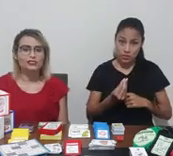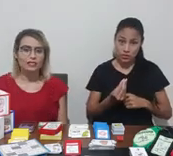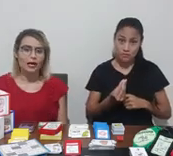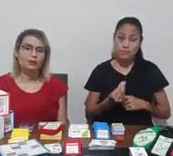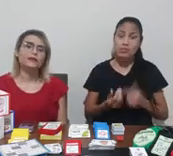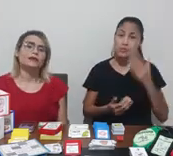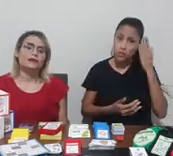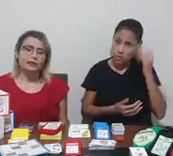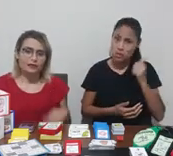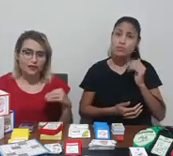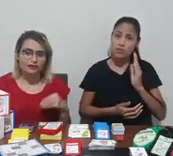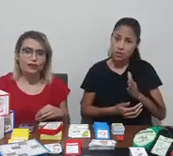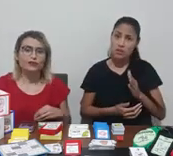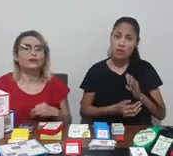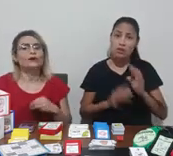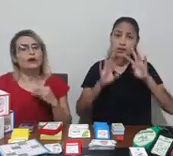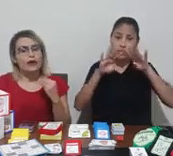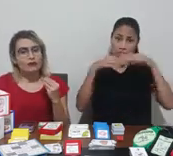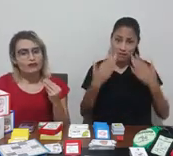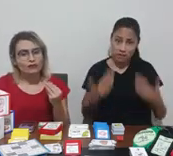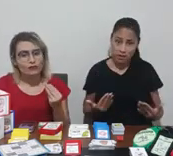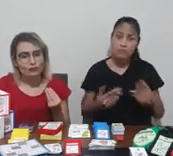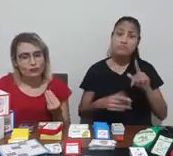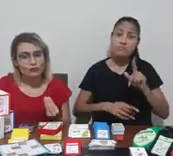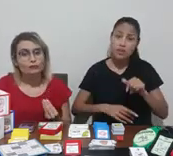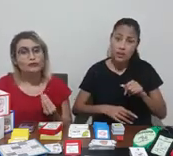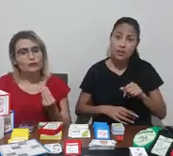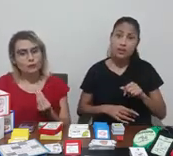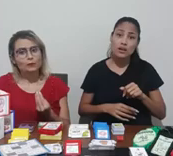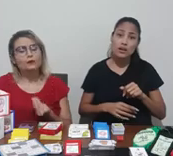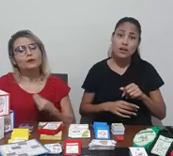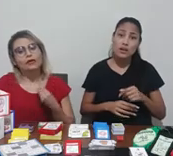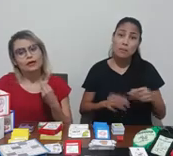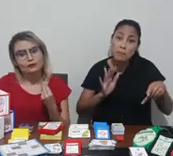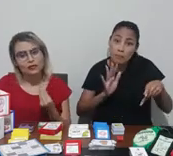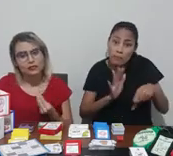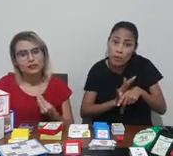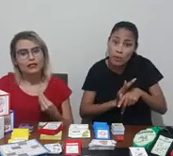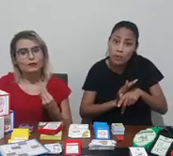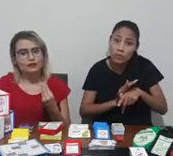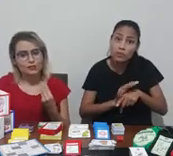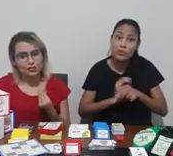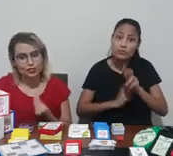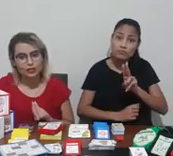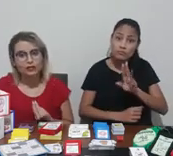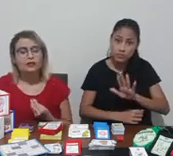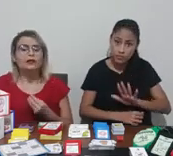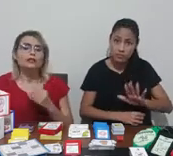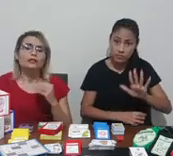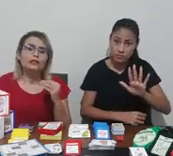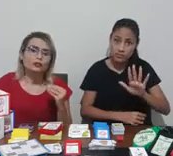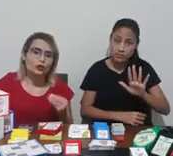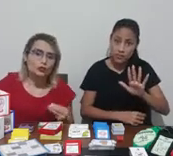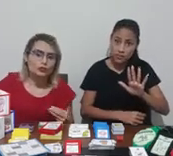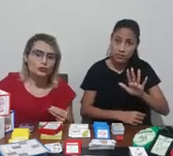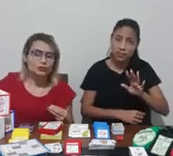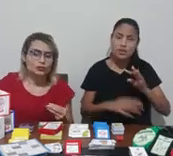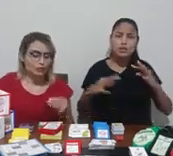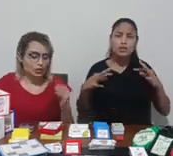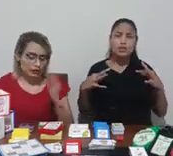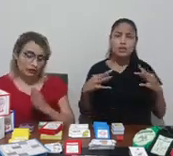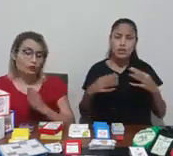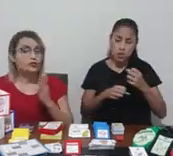gente já sabe que esse evento é um evento típico que acontece na UFCG em todos